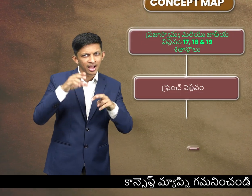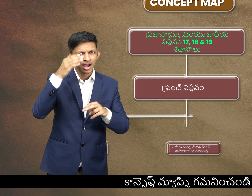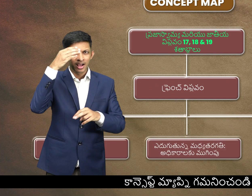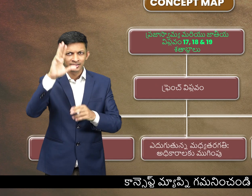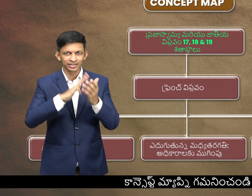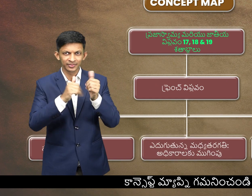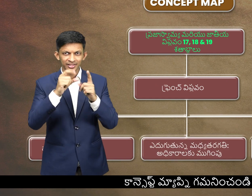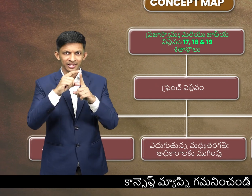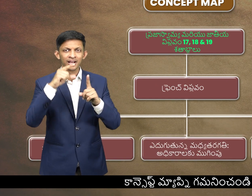కాన్సెప్ట్ మ్యాప్ని గమనించండి.